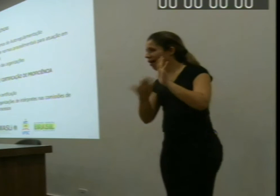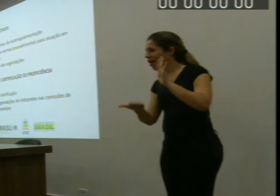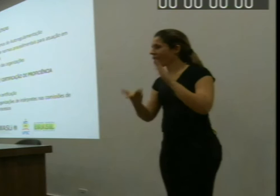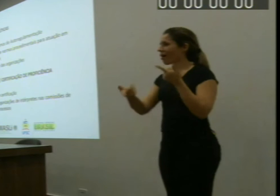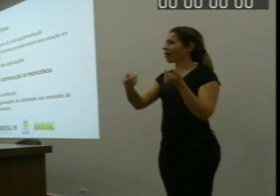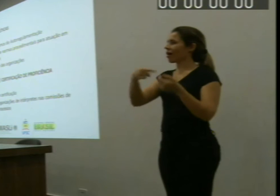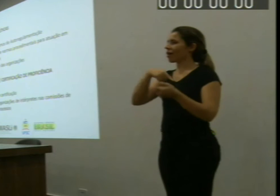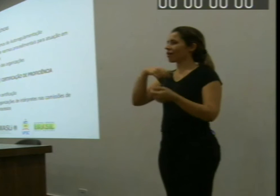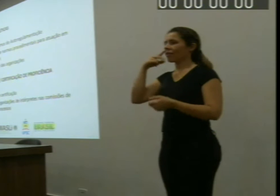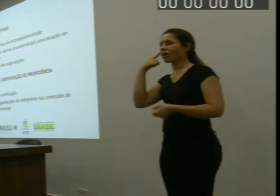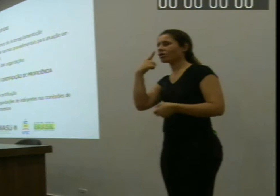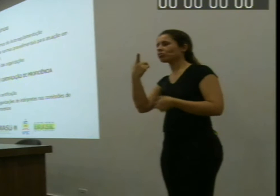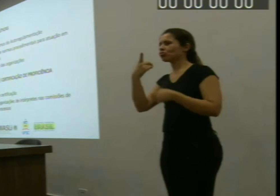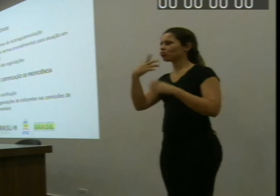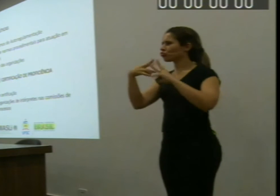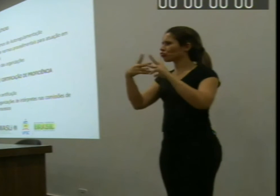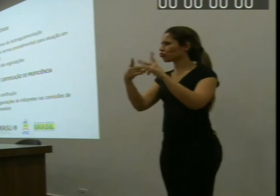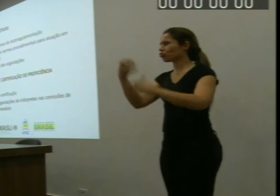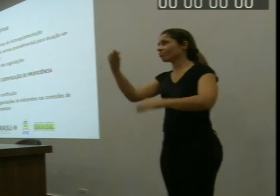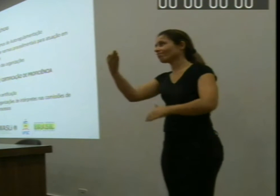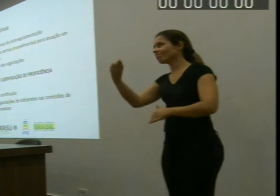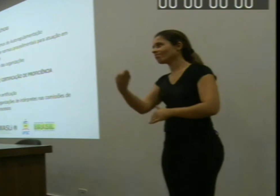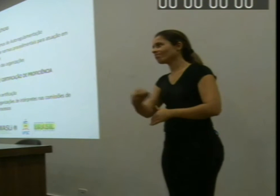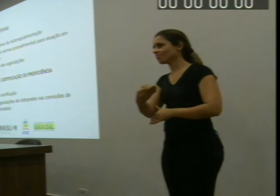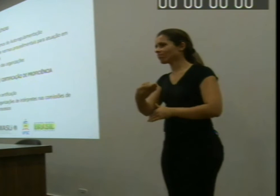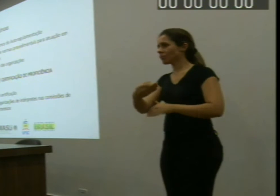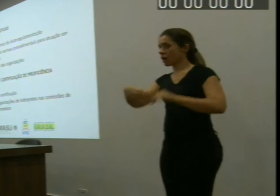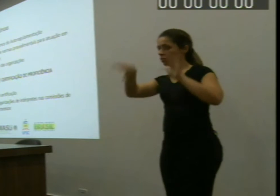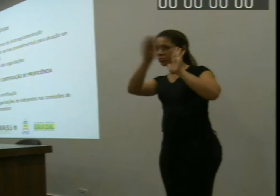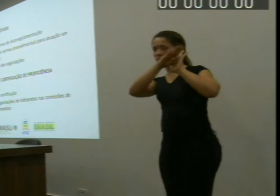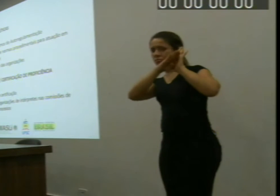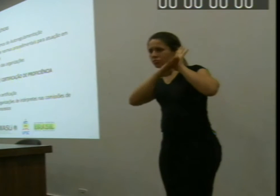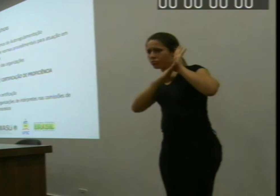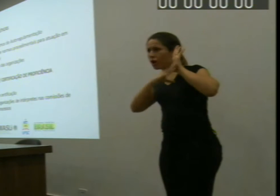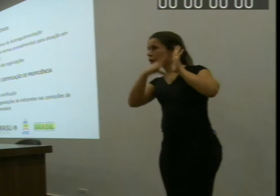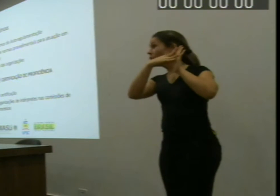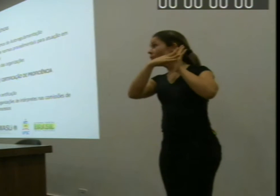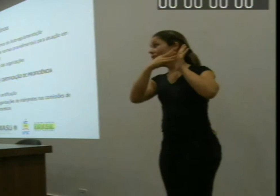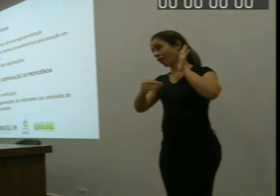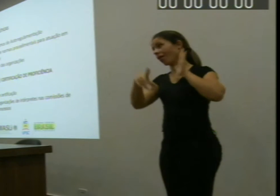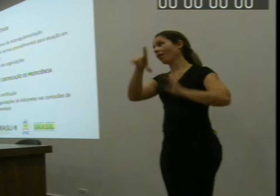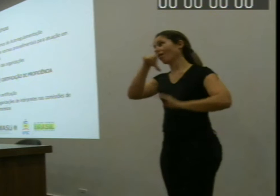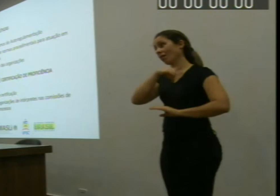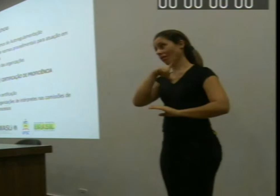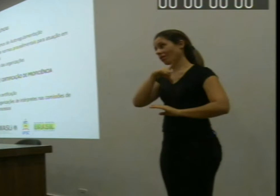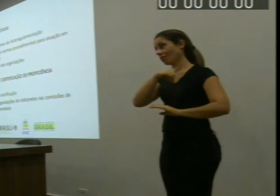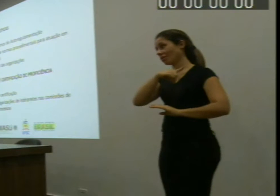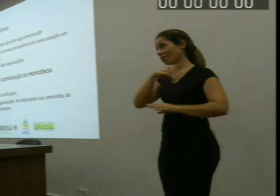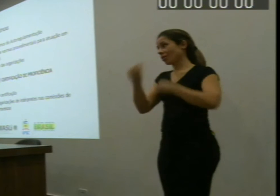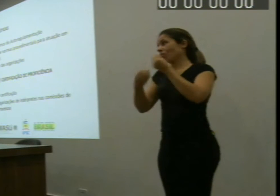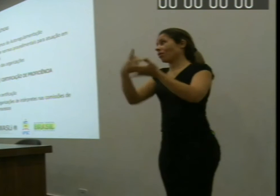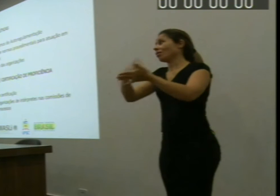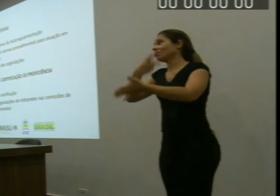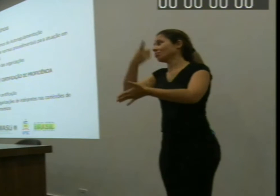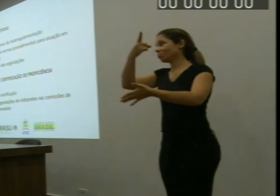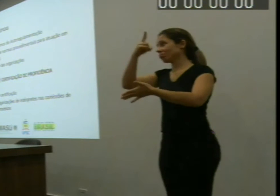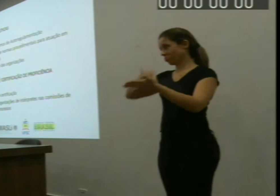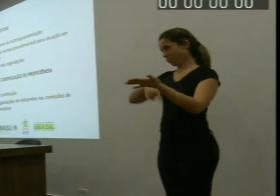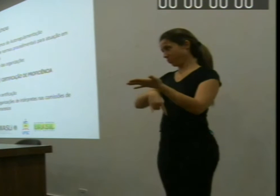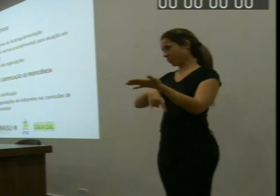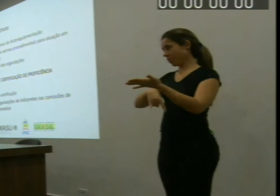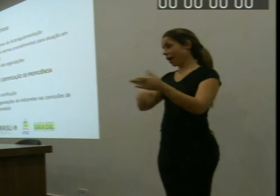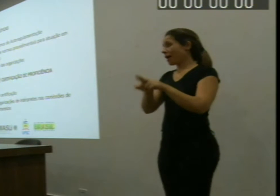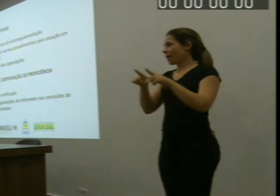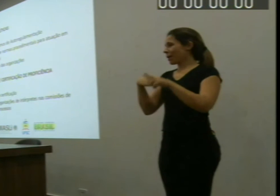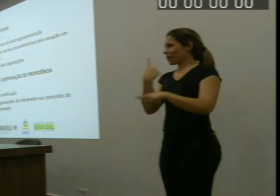tudo tá correndo corretamente tudo tá dentro do manual determinado de como deve acontecer a prova mas a gente nunca parou para pensar a